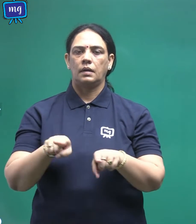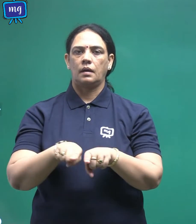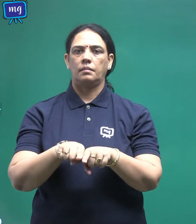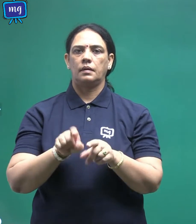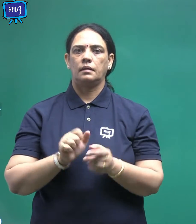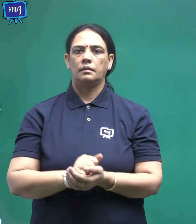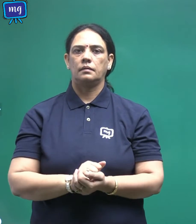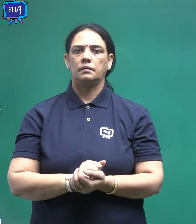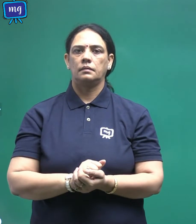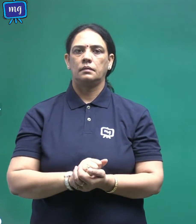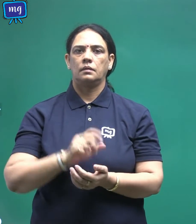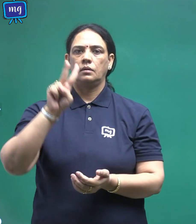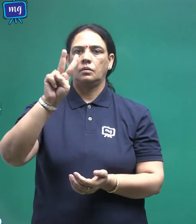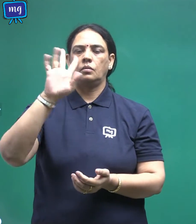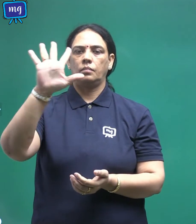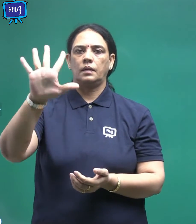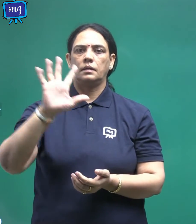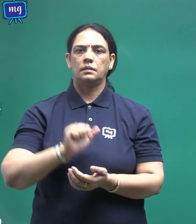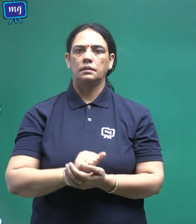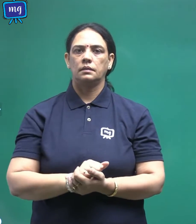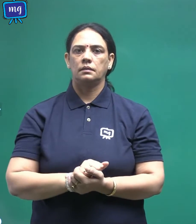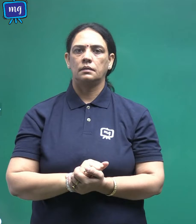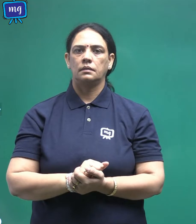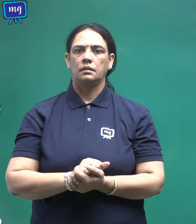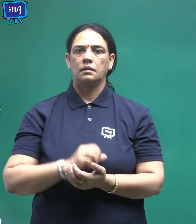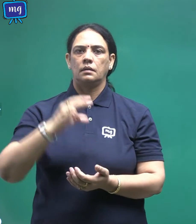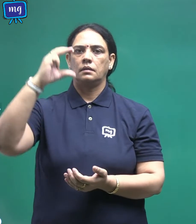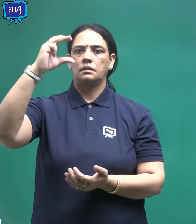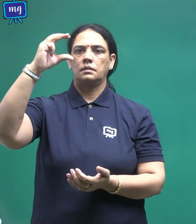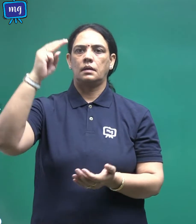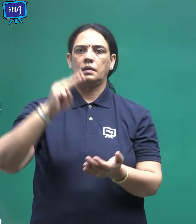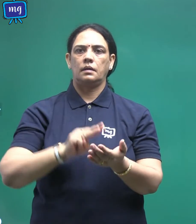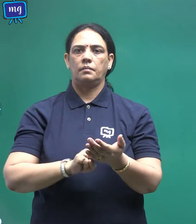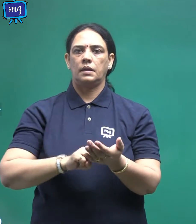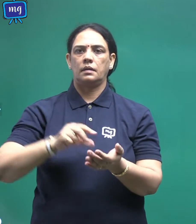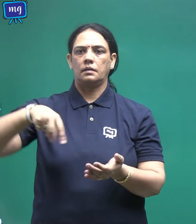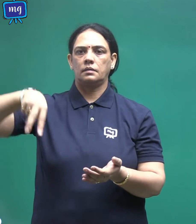बराबर 25 सेमी स्क्वायर।